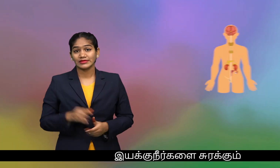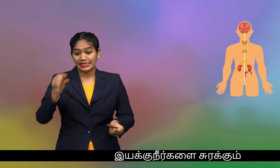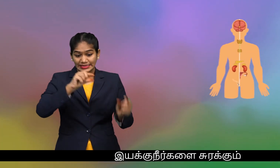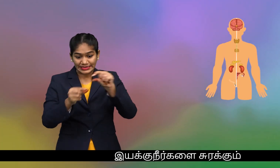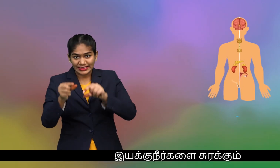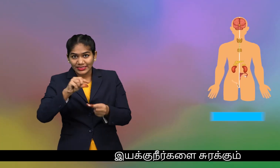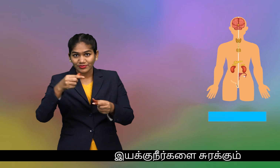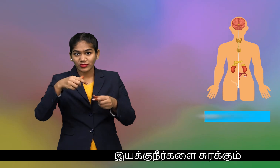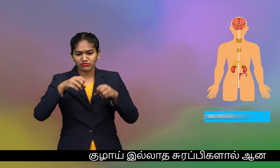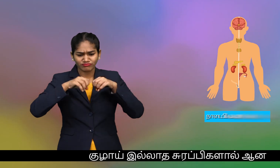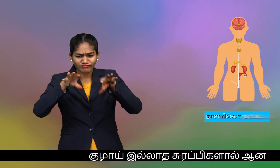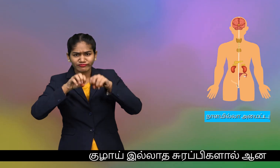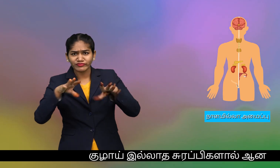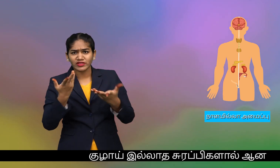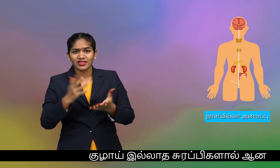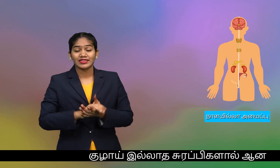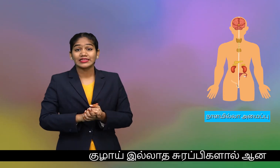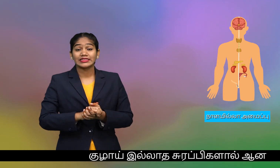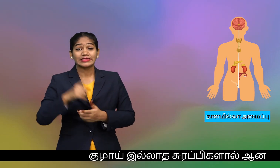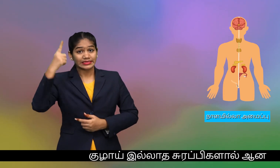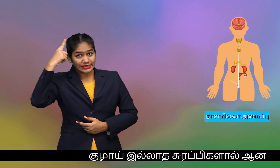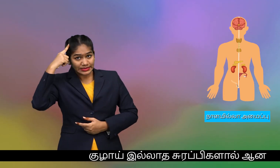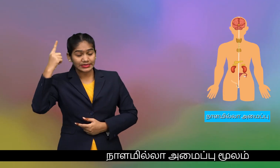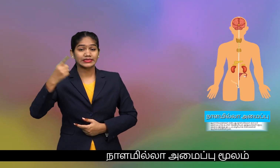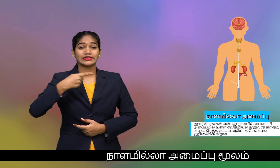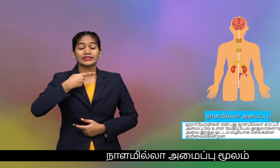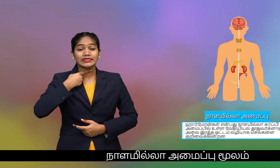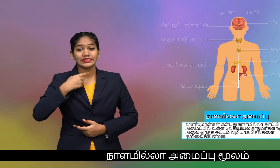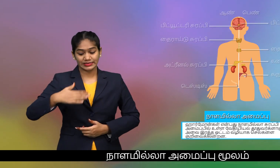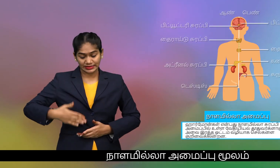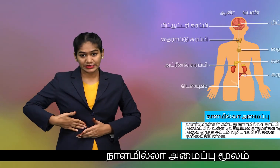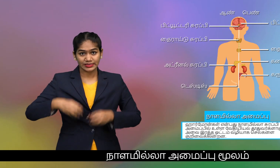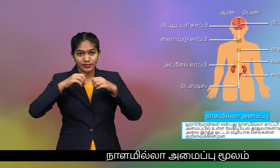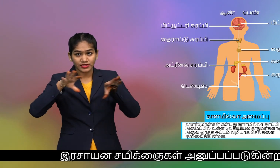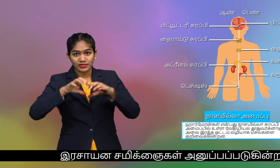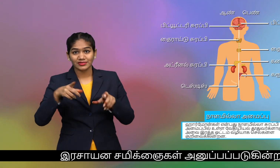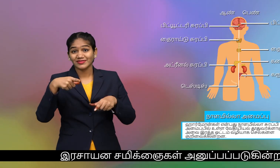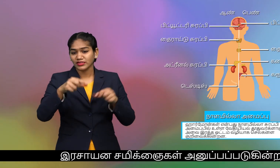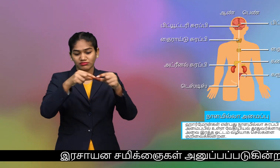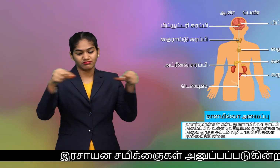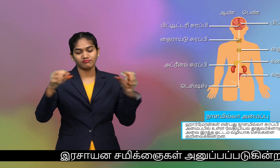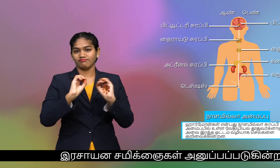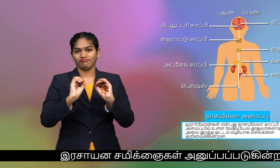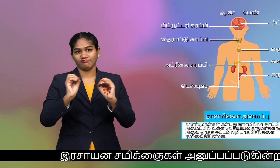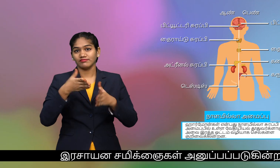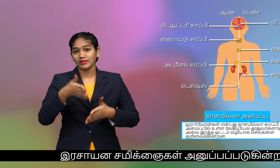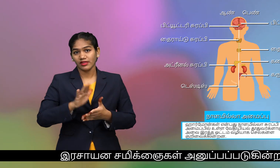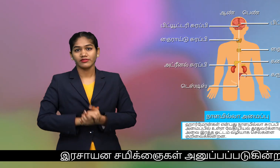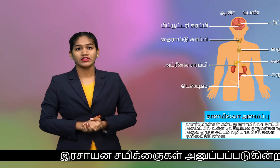இயக்குநீர்களை சுரக்கும் குழாய் இல்லாத சுரப்பிகளால் ஆன நாளமில்லா அமைப்பு மூலம் இரசாயன சமிக்ஞைகள்